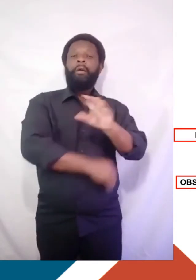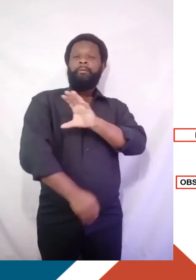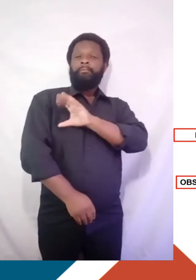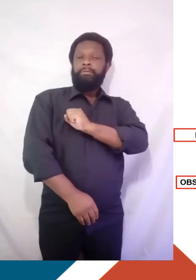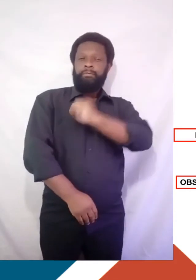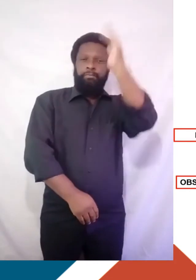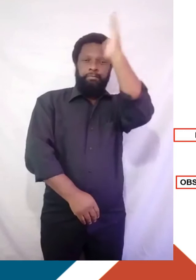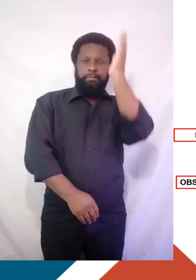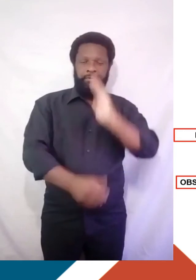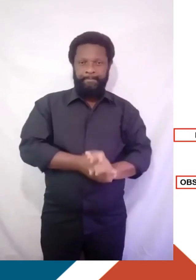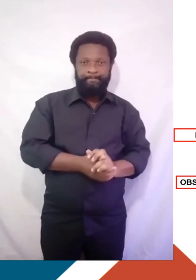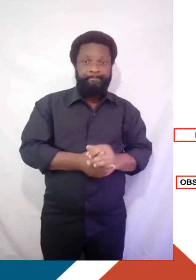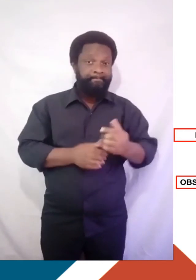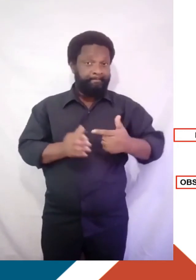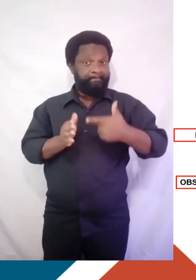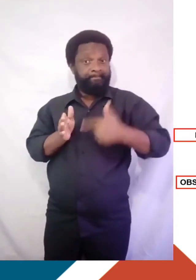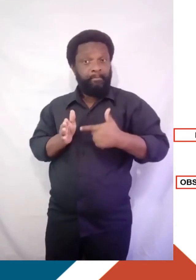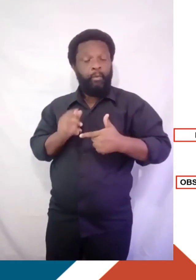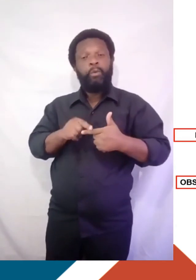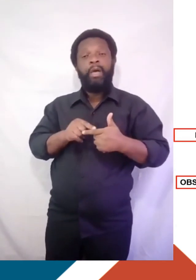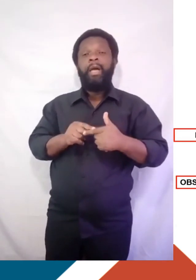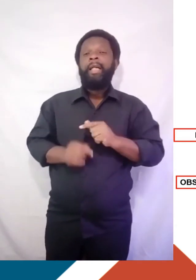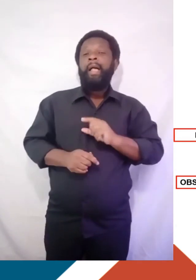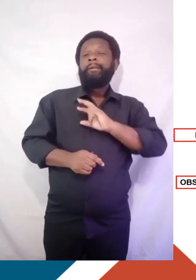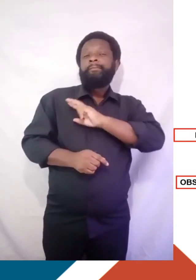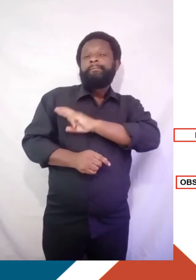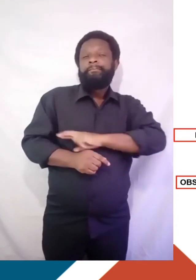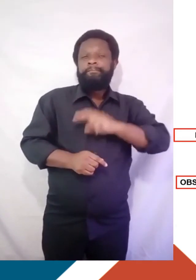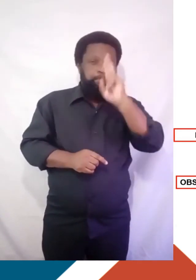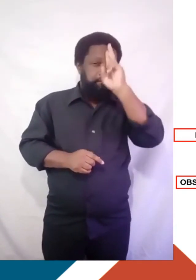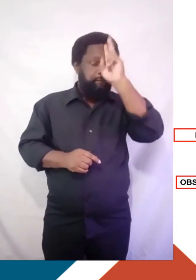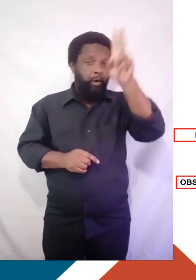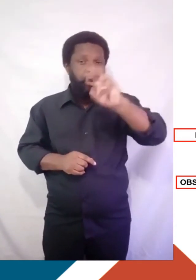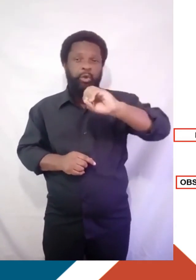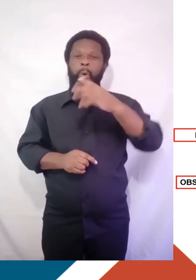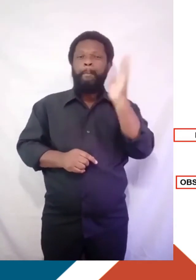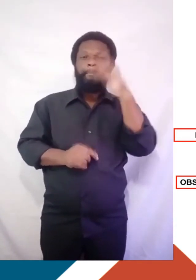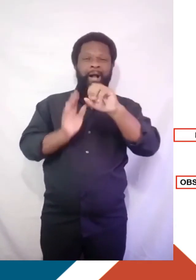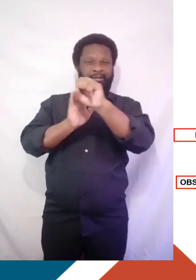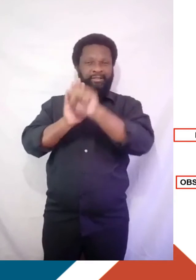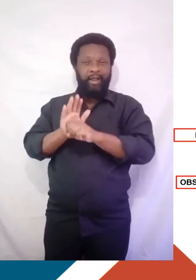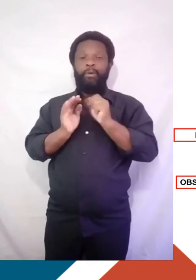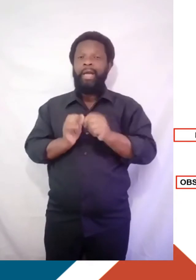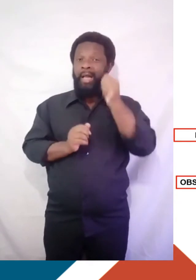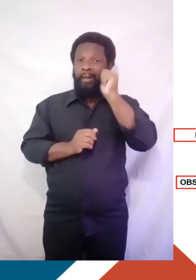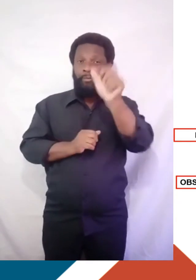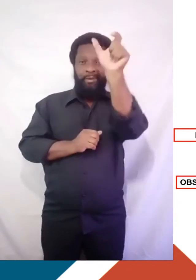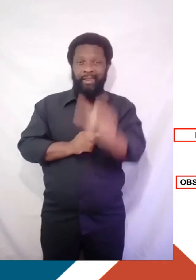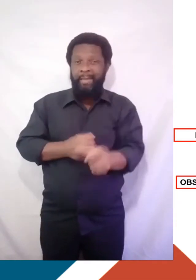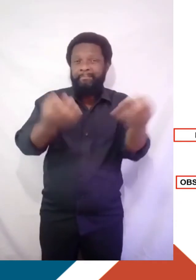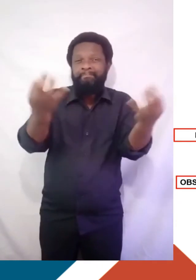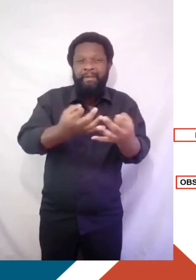nacionalismo ufanista. A segunda é a ultrarromântica ou mal do século, com a idealização da mulher e do